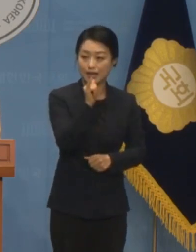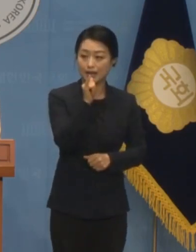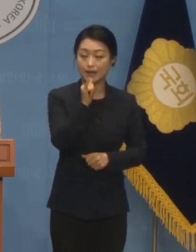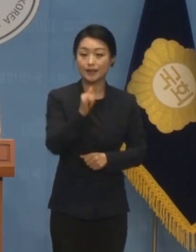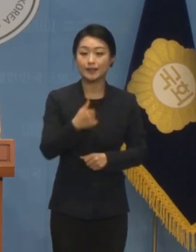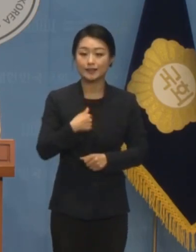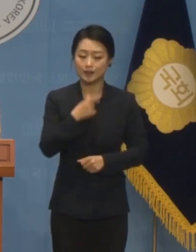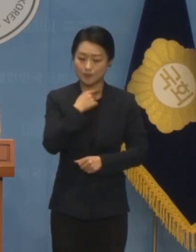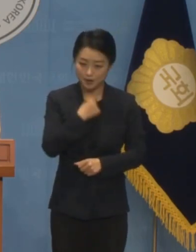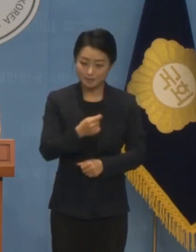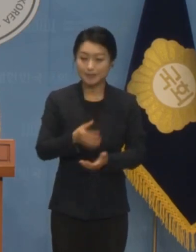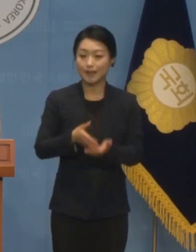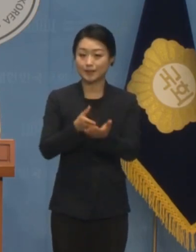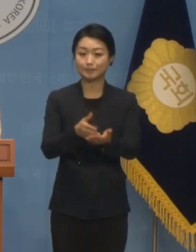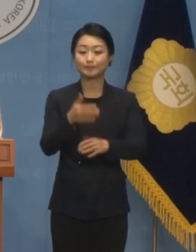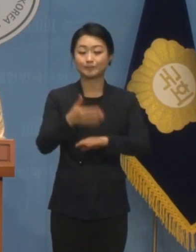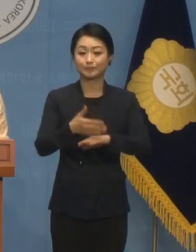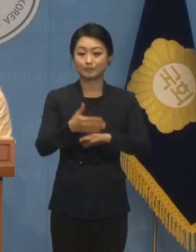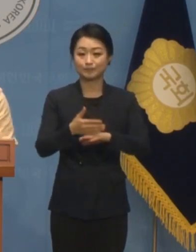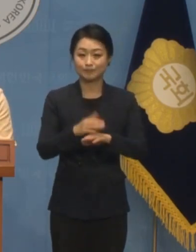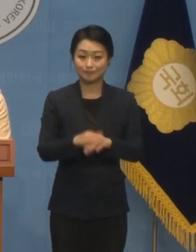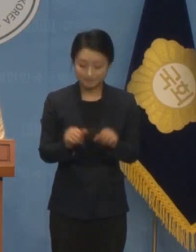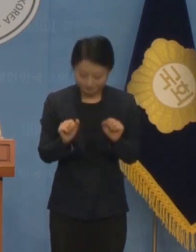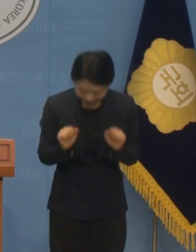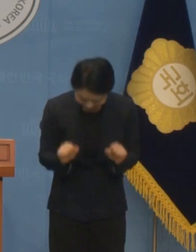있기를 소망합니다. 감사합니다.